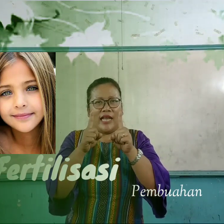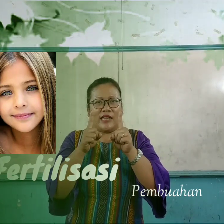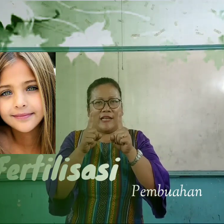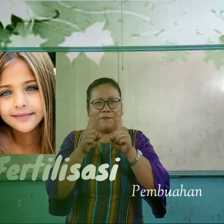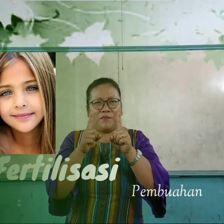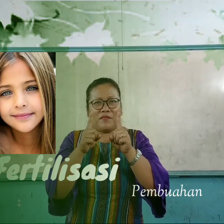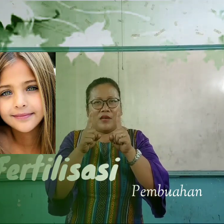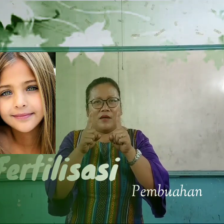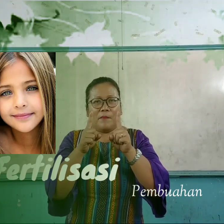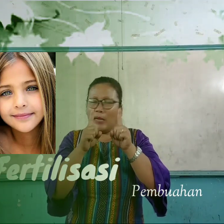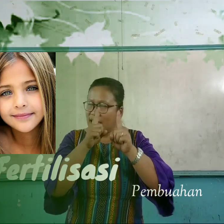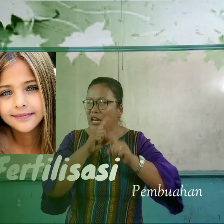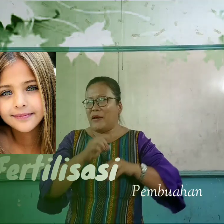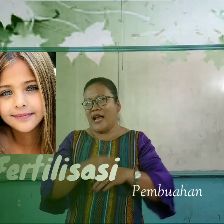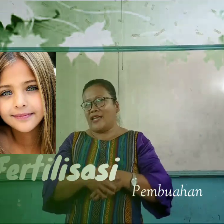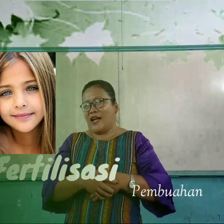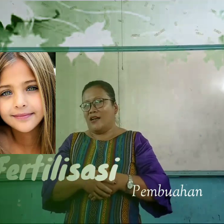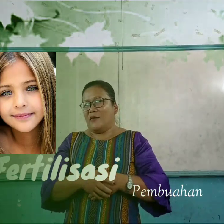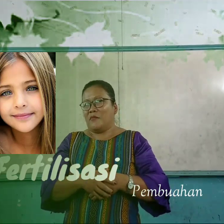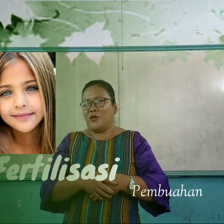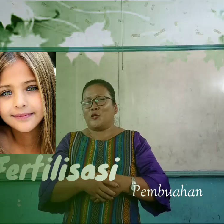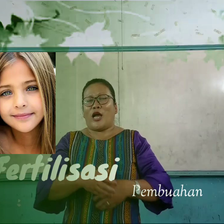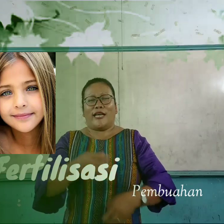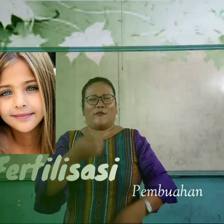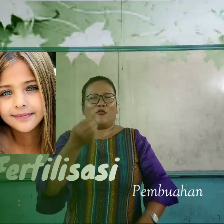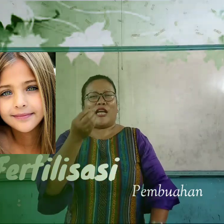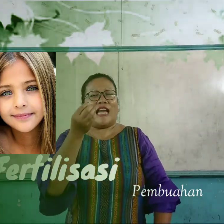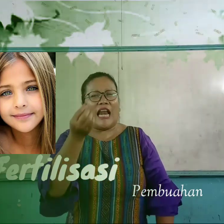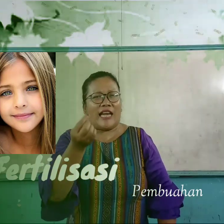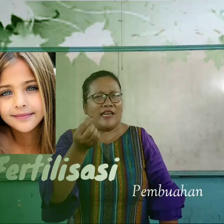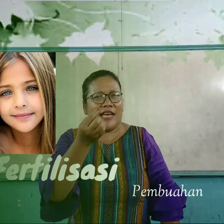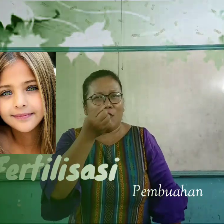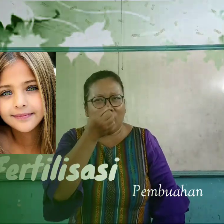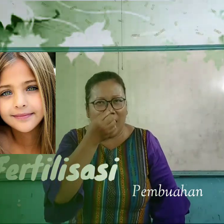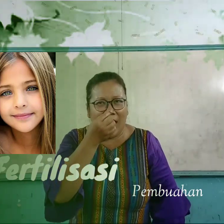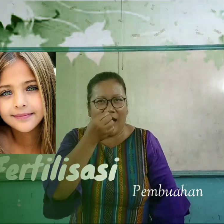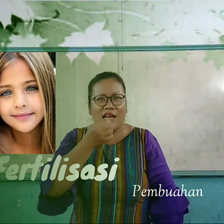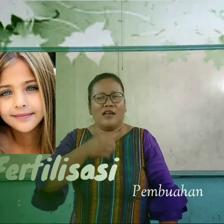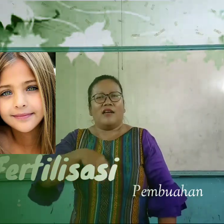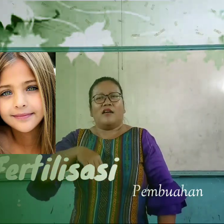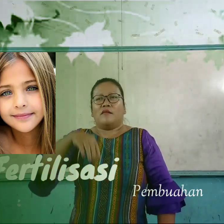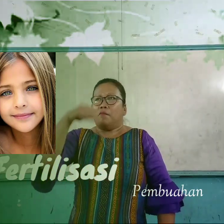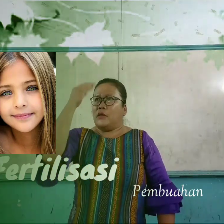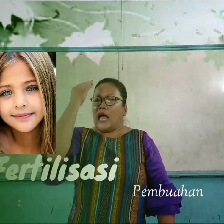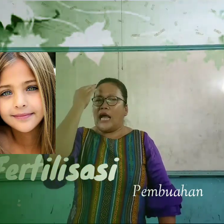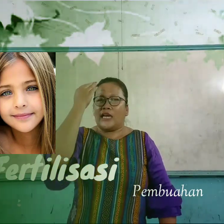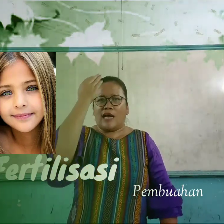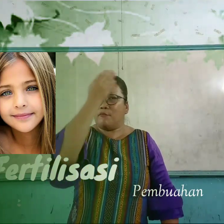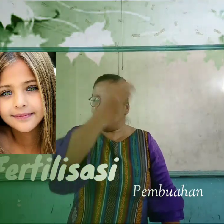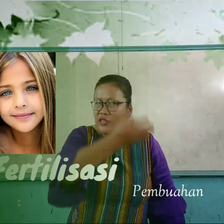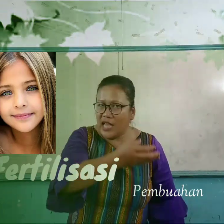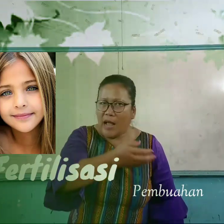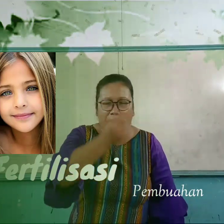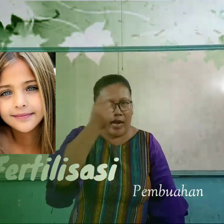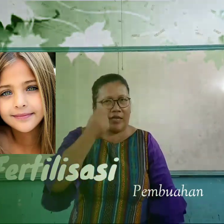identik. Pasti ada bedanya. Itu lain alat di hidungnya, belahan rambutnya,